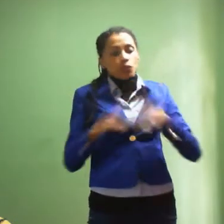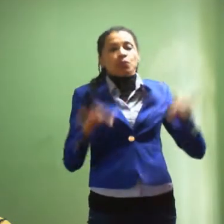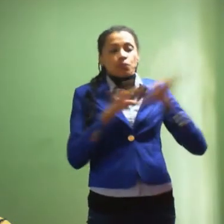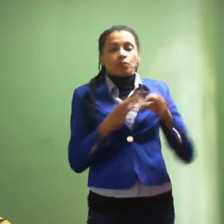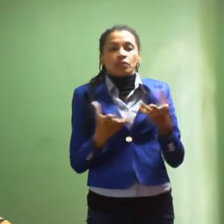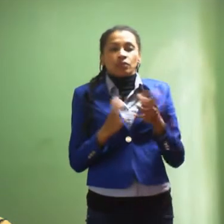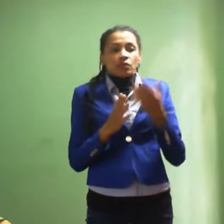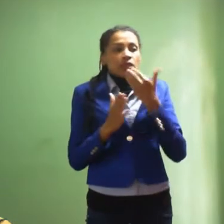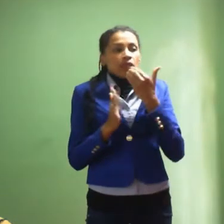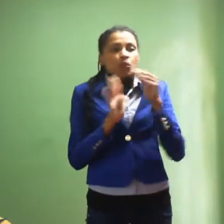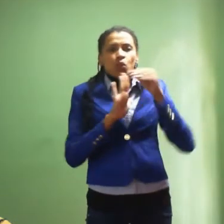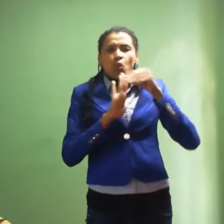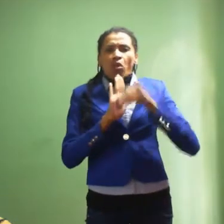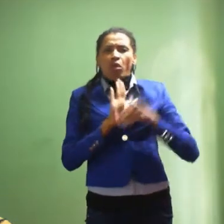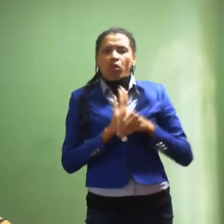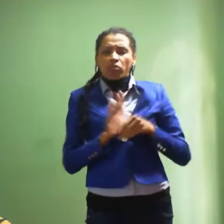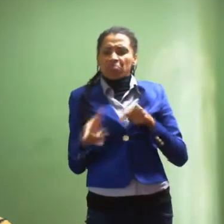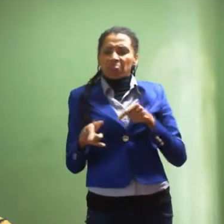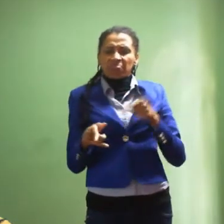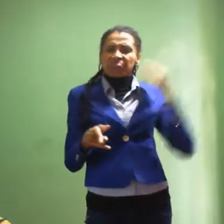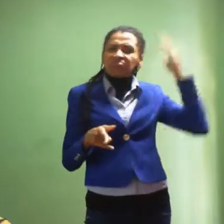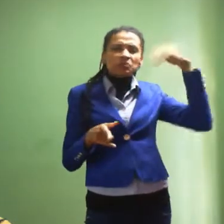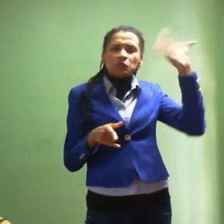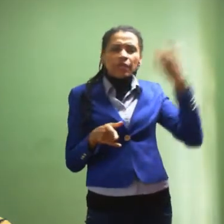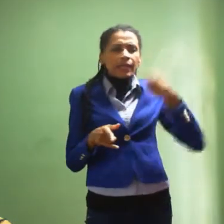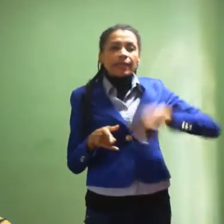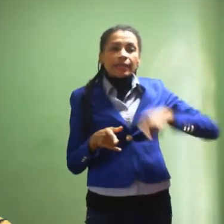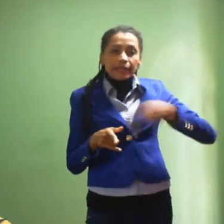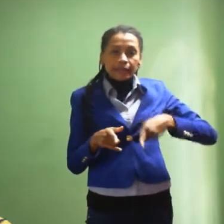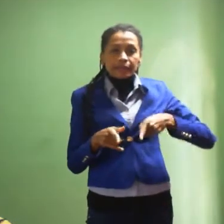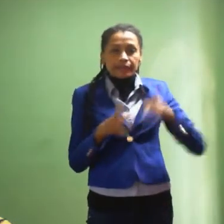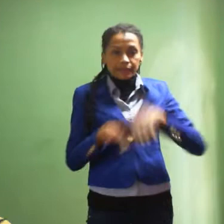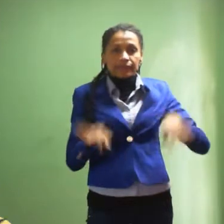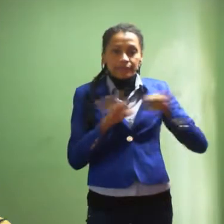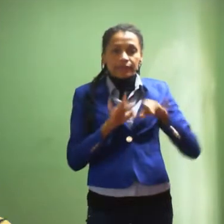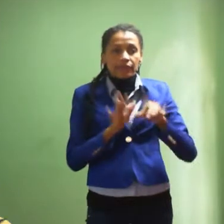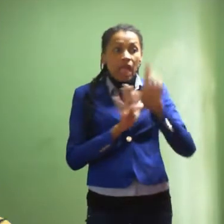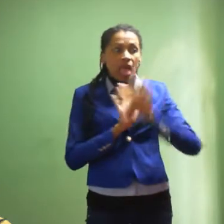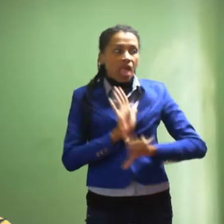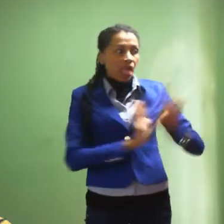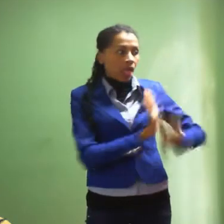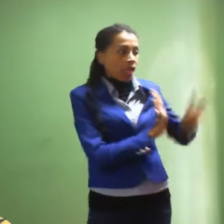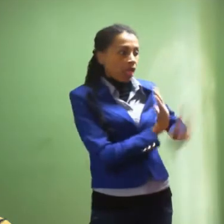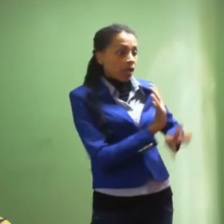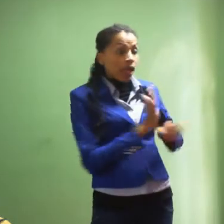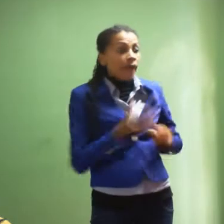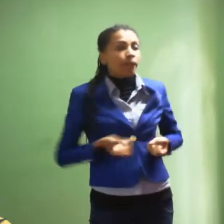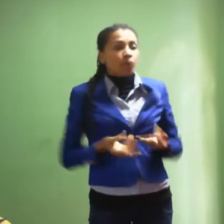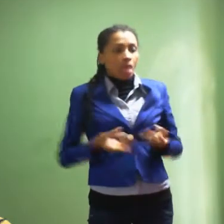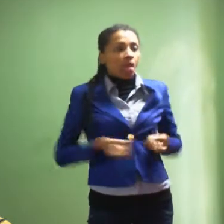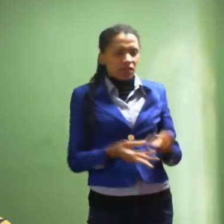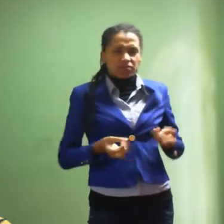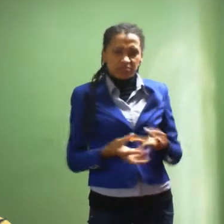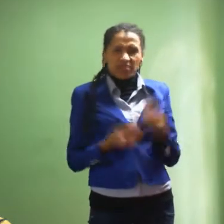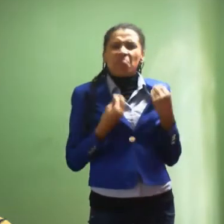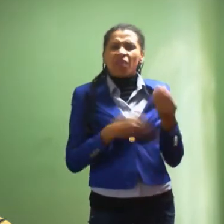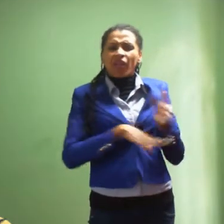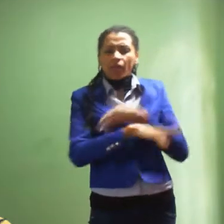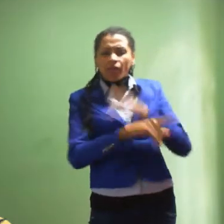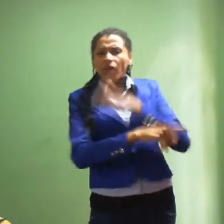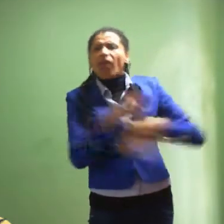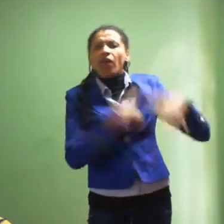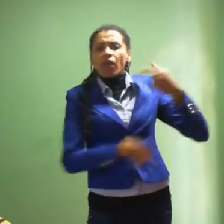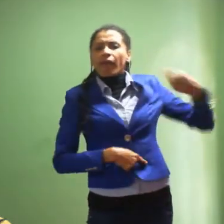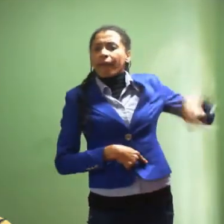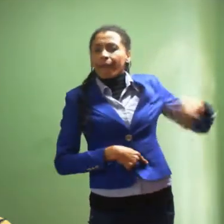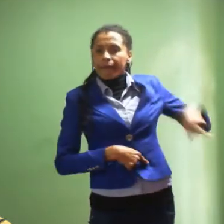los contenidos que podrían en algún momento funcionar de esta manera, traer una lista de contenidos y empezar a desarrollarlos sin tener el contexto de